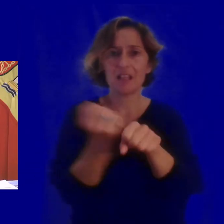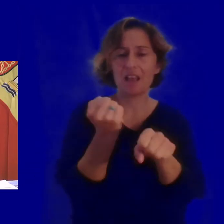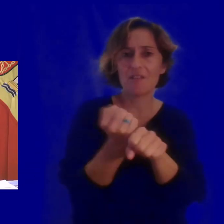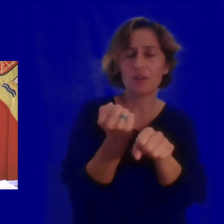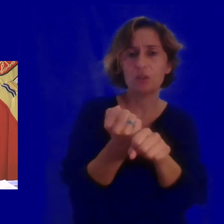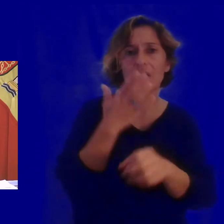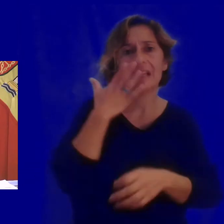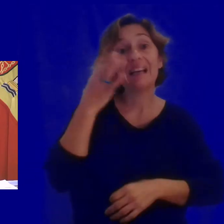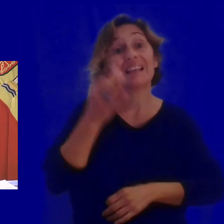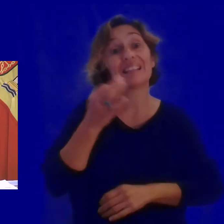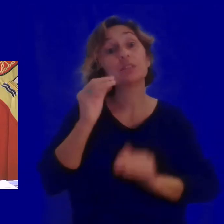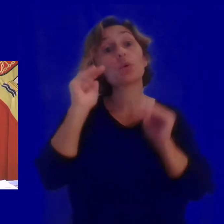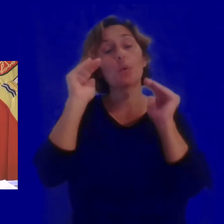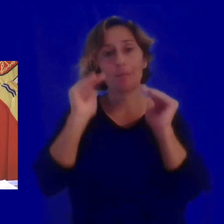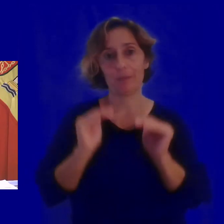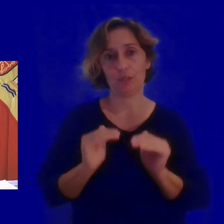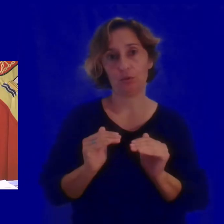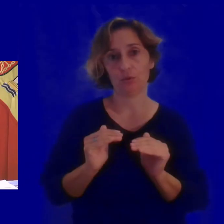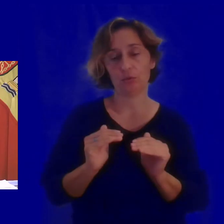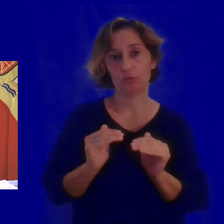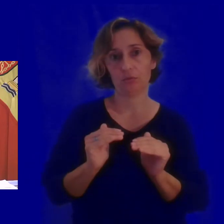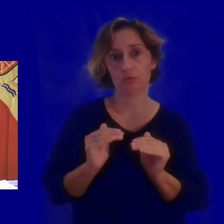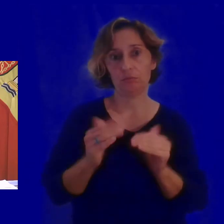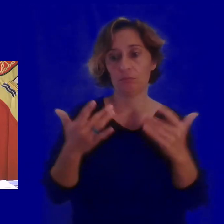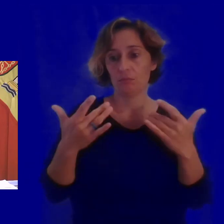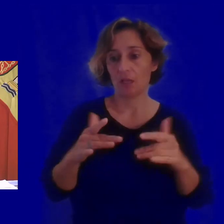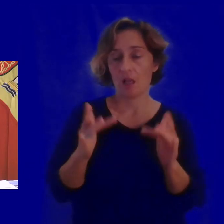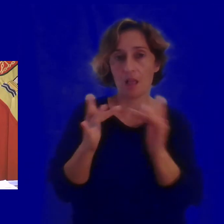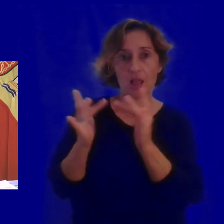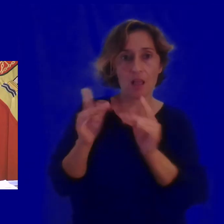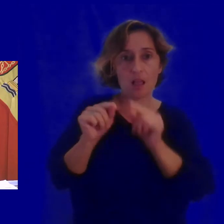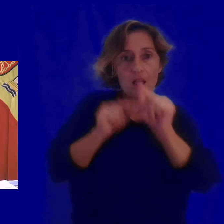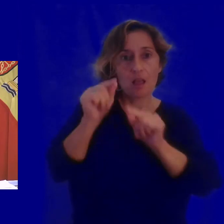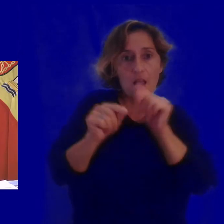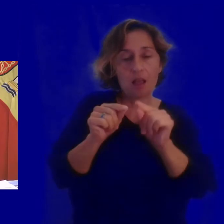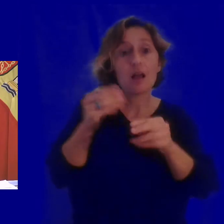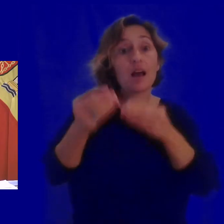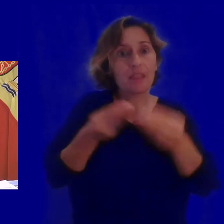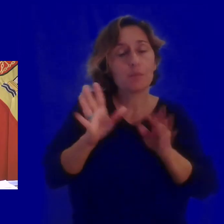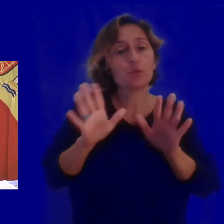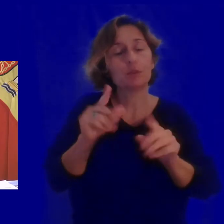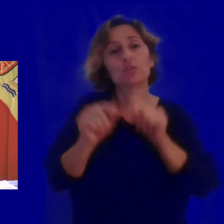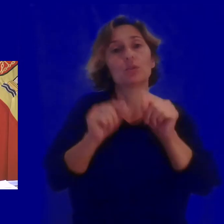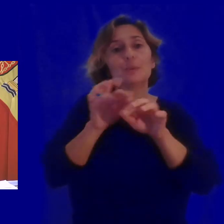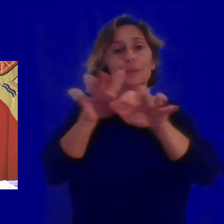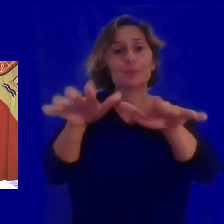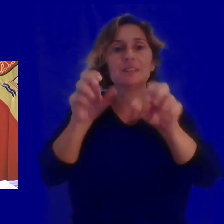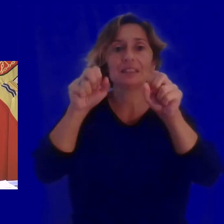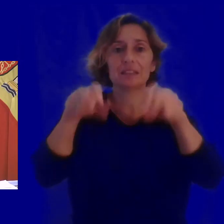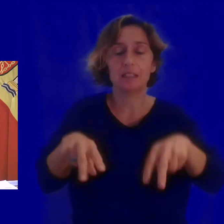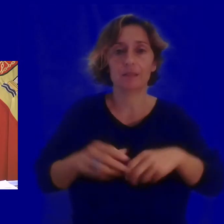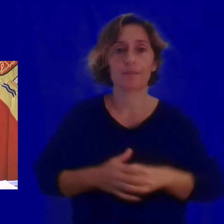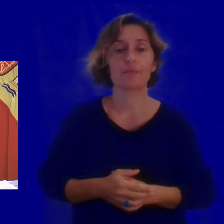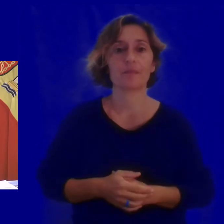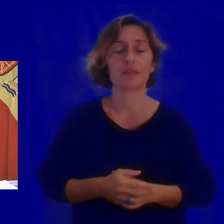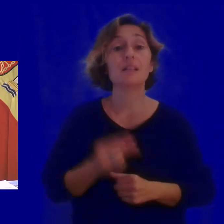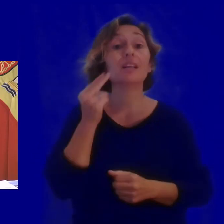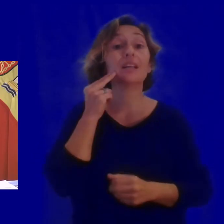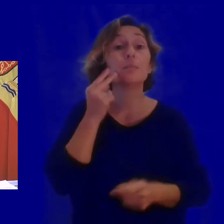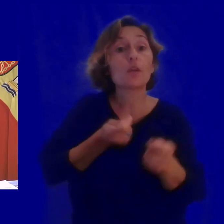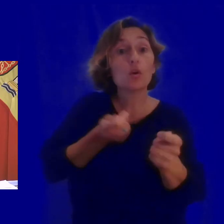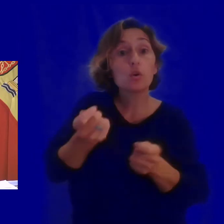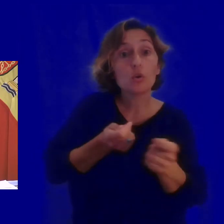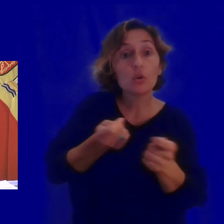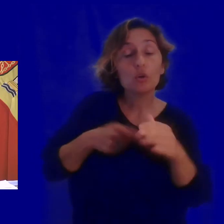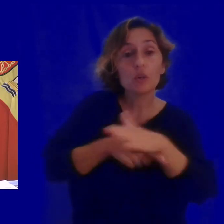bajo riesgo que ya estamos haciendo sin que se produzcan contagios. Tenemos que aprender a gestionar el miedo, a poner